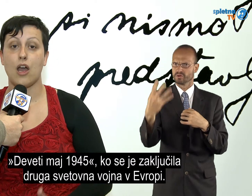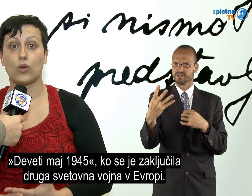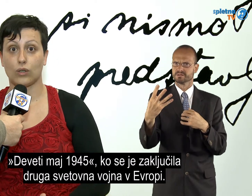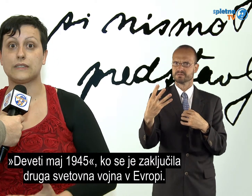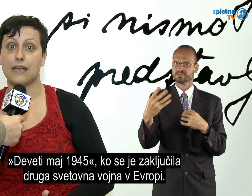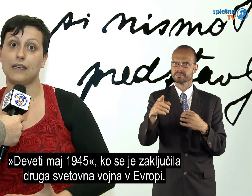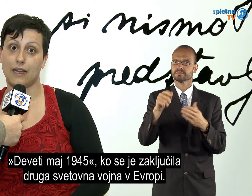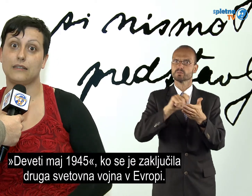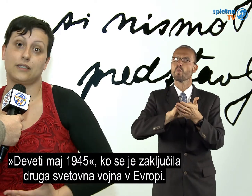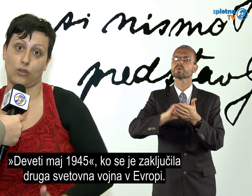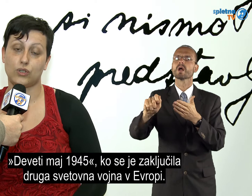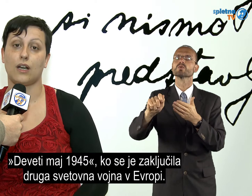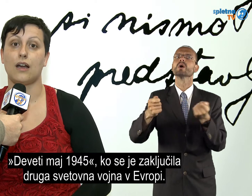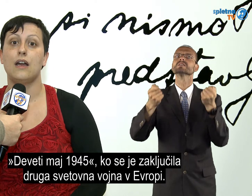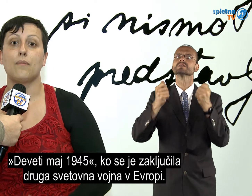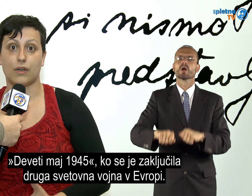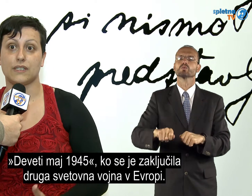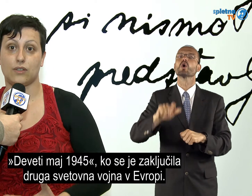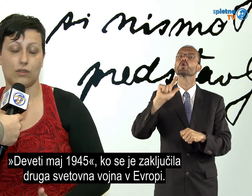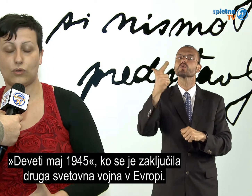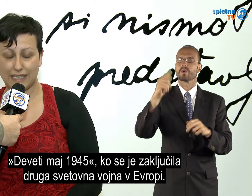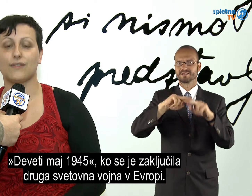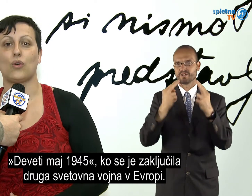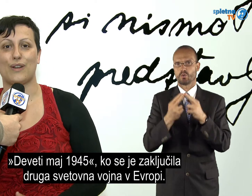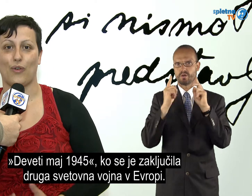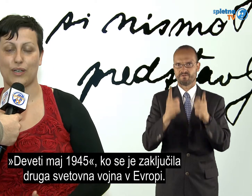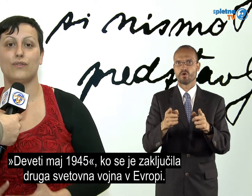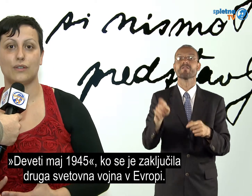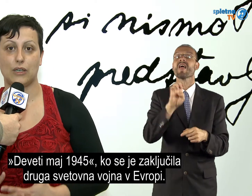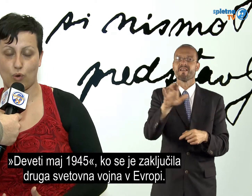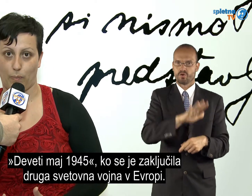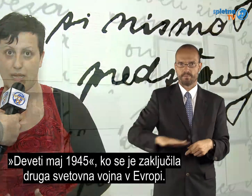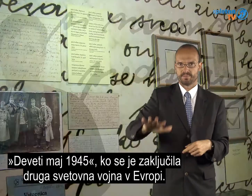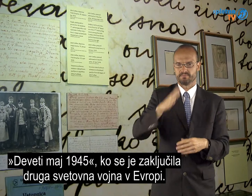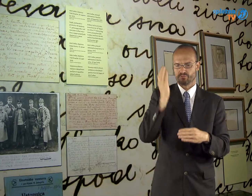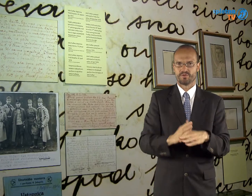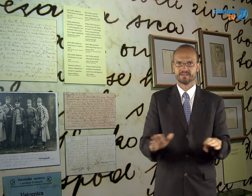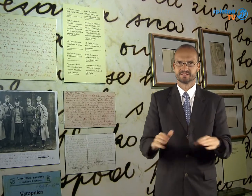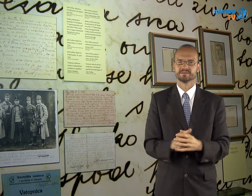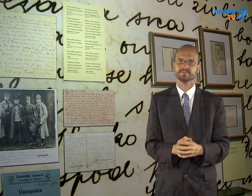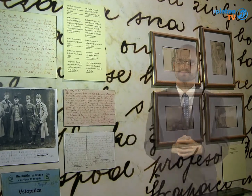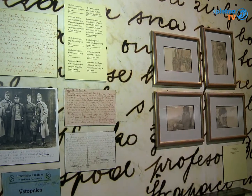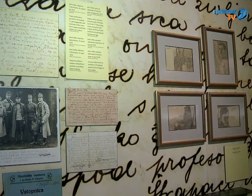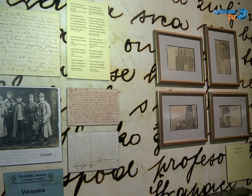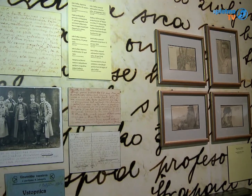1945, ko se je zaključila druga svetovna vojna v Evropi.